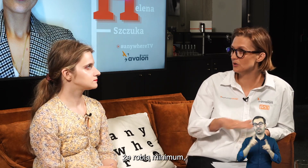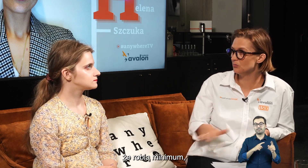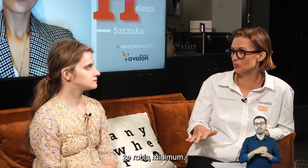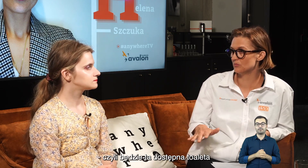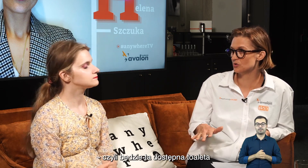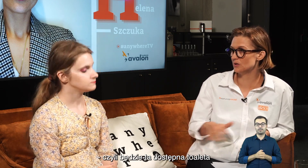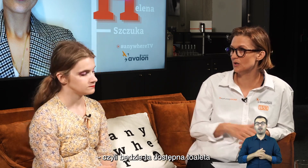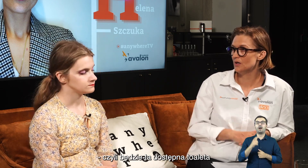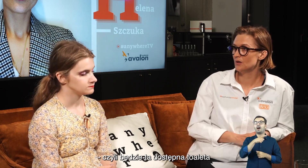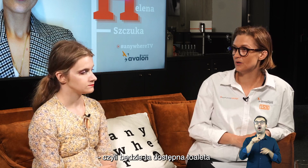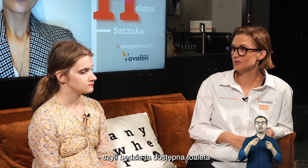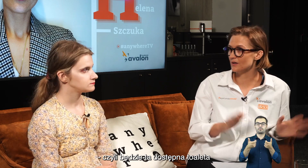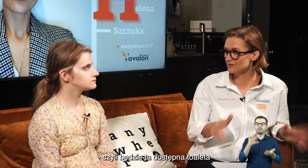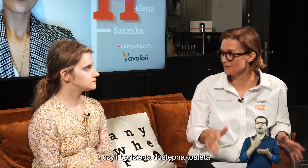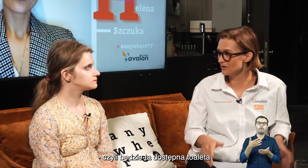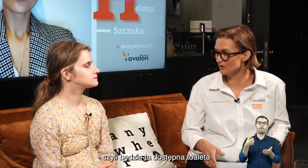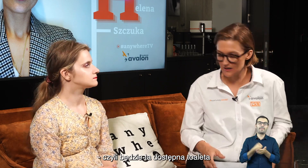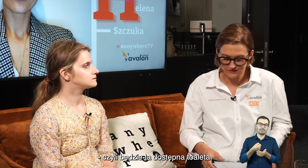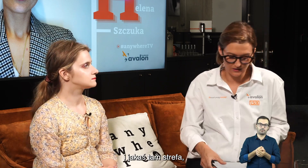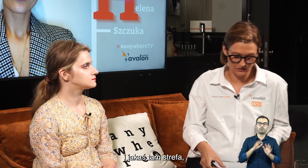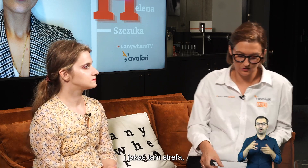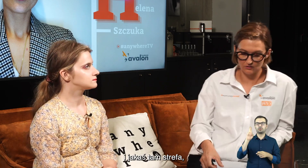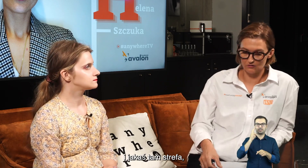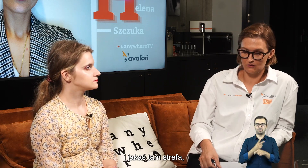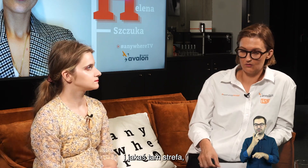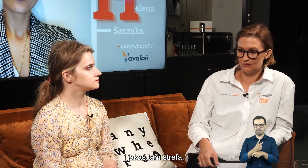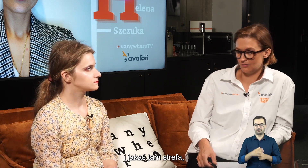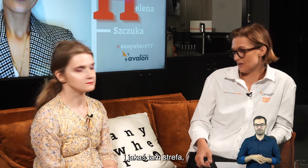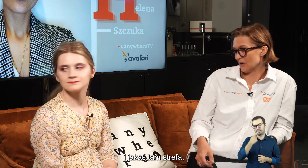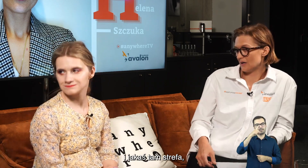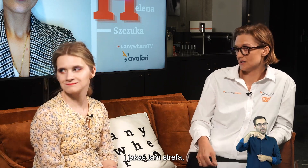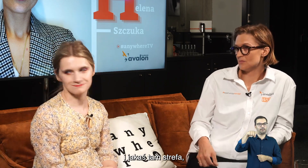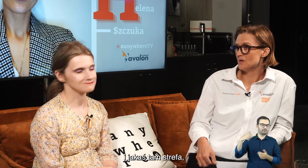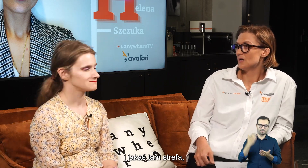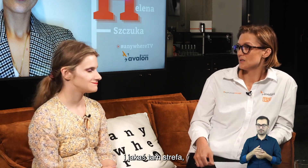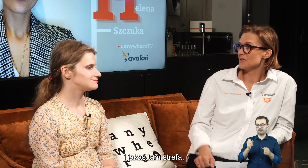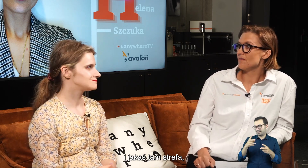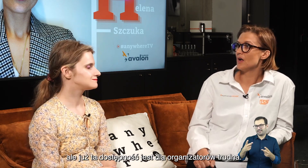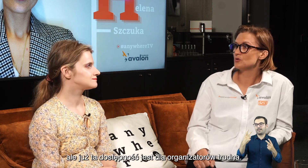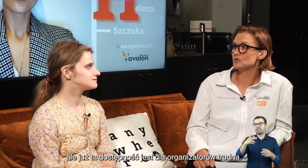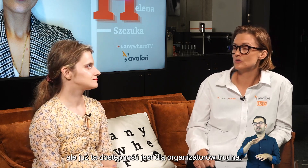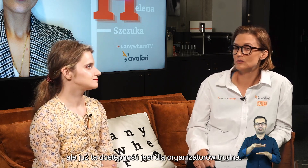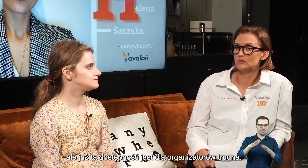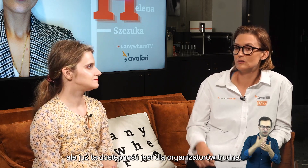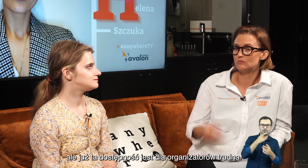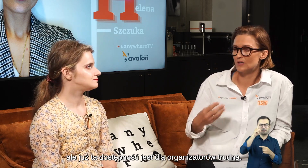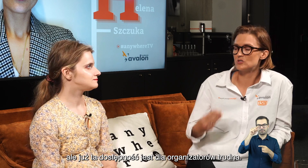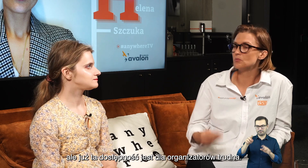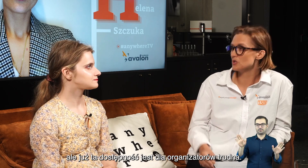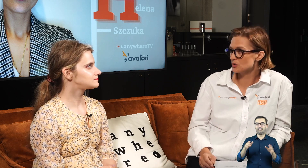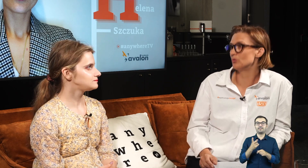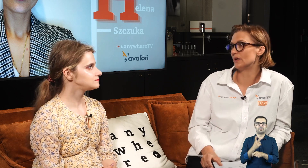robią minimum, czyli będzie ta dostępna toaleta i... Tak, żeby odhaczą tylko te najważniejsze tam punkty. Strefa, ale już